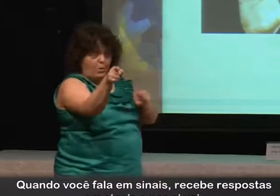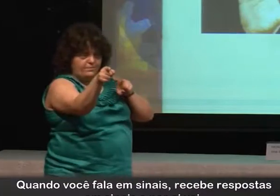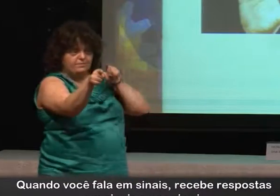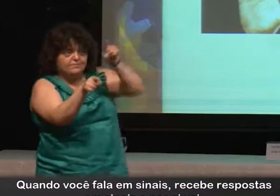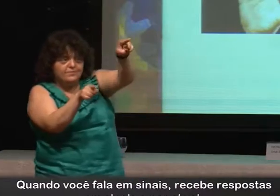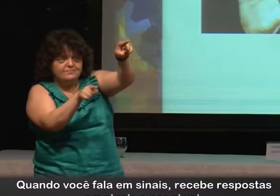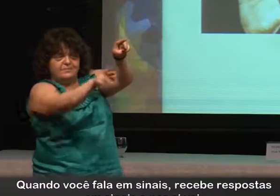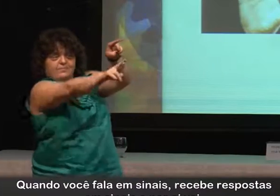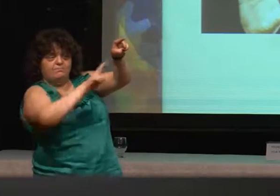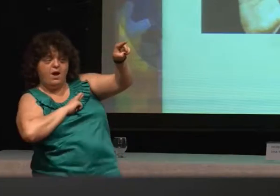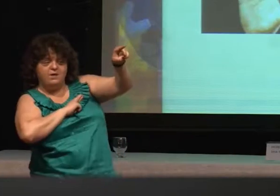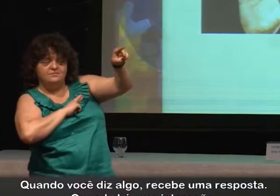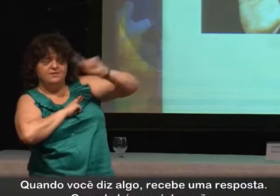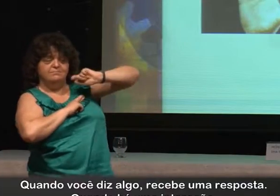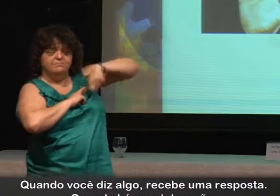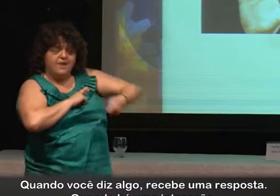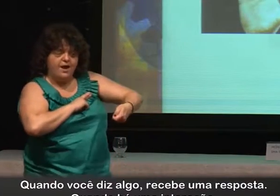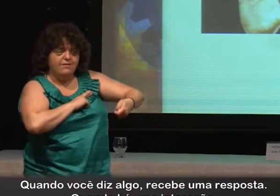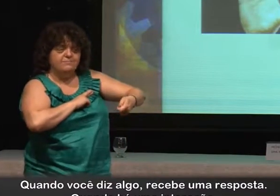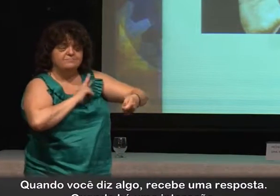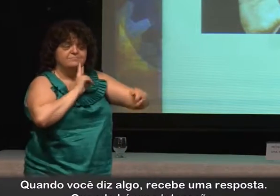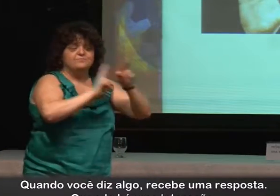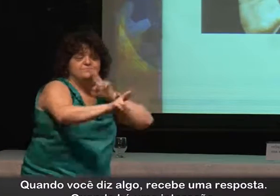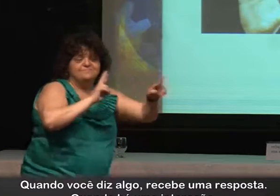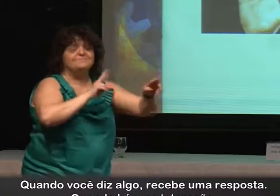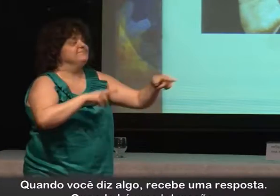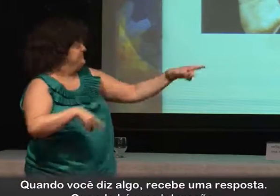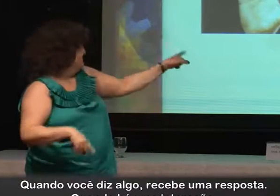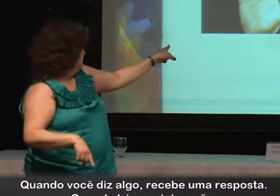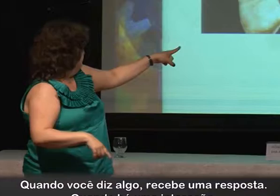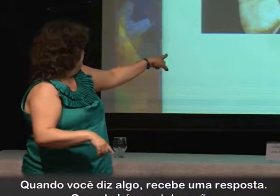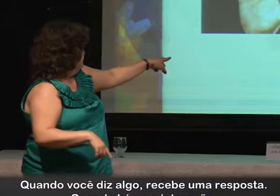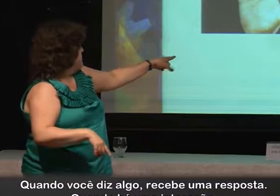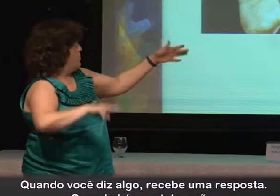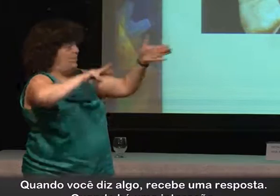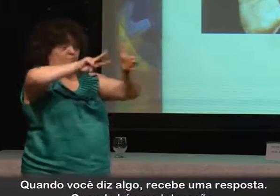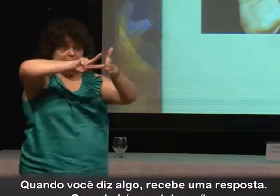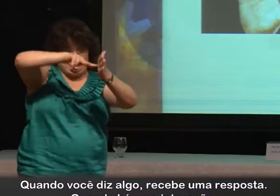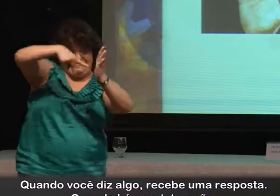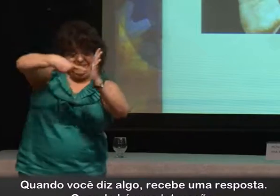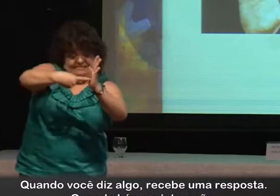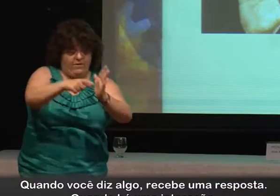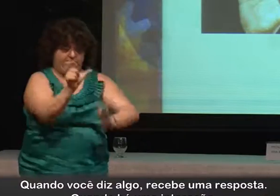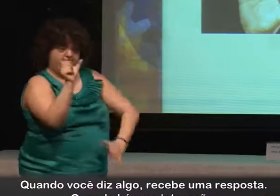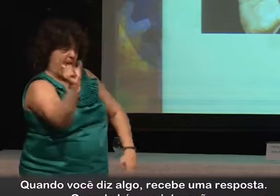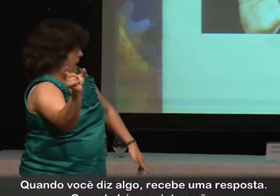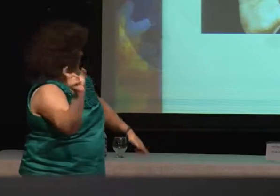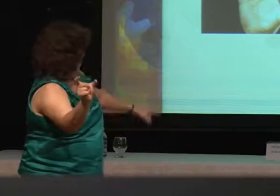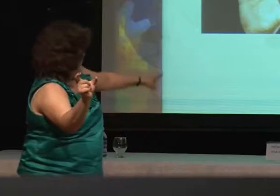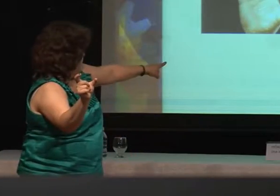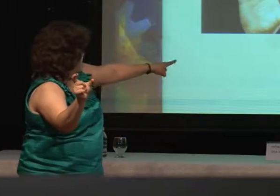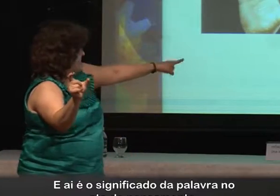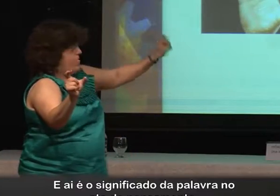e por aí vai. Quando você diz algo, recebe uma resposta. Quando há uma interação. E aí é